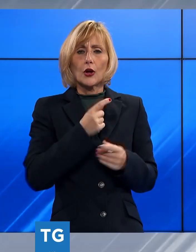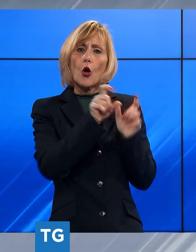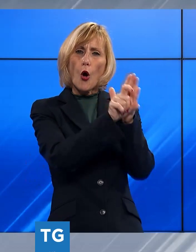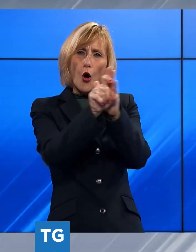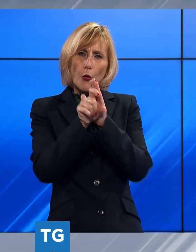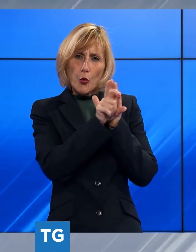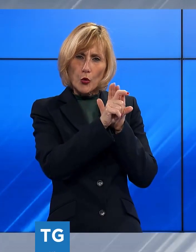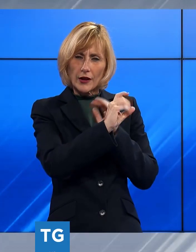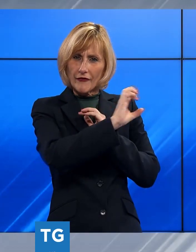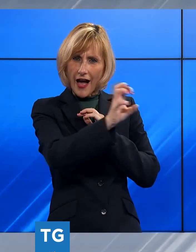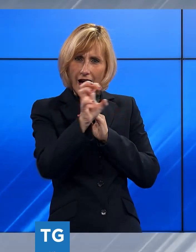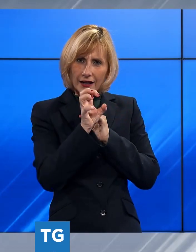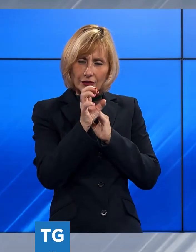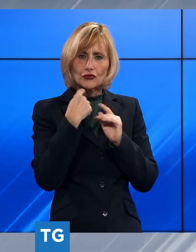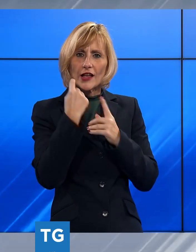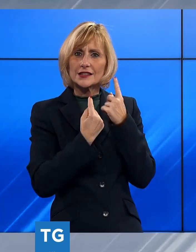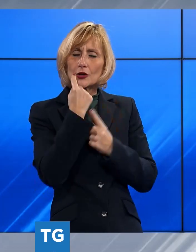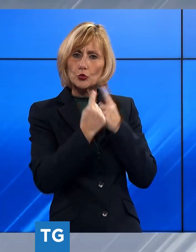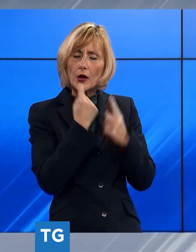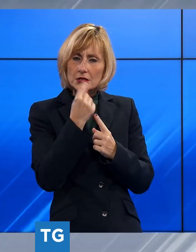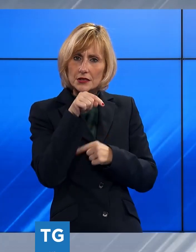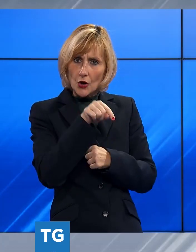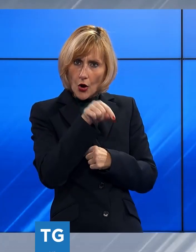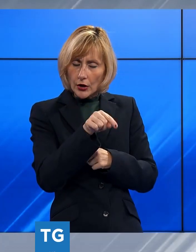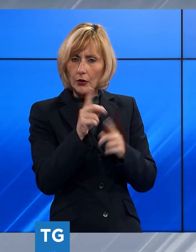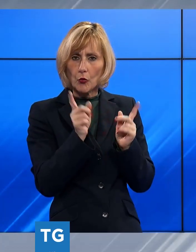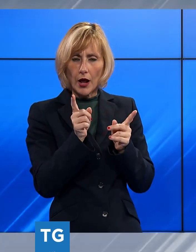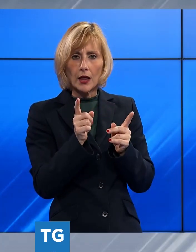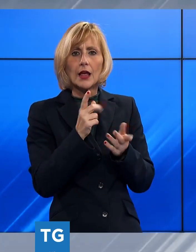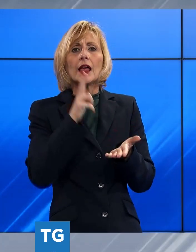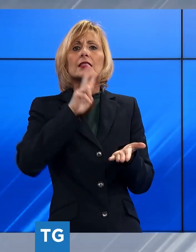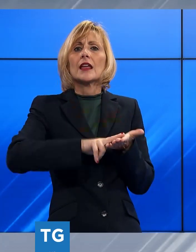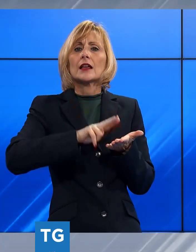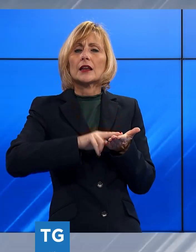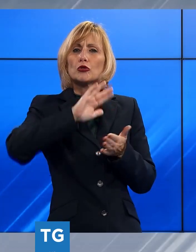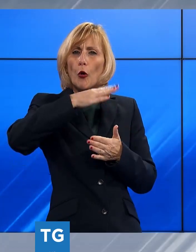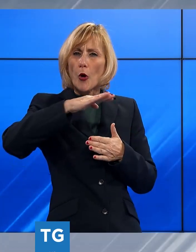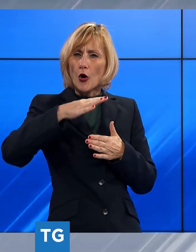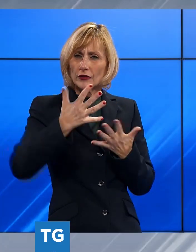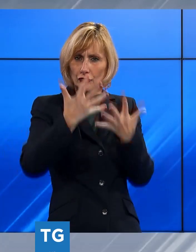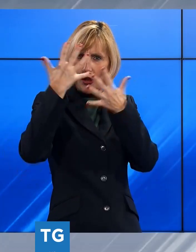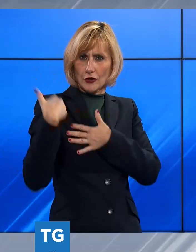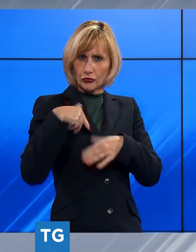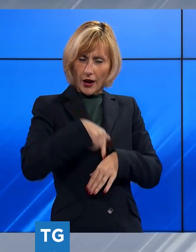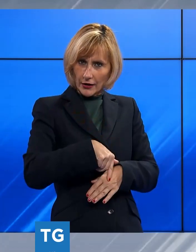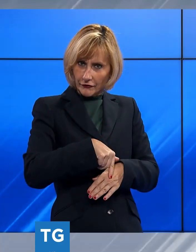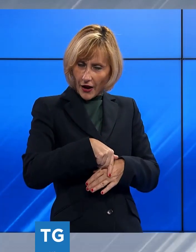si trovano a vivere quella situazione che il decreto Monti È una decina d'anni fa aveva